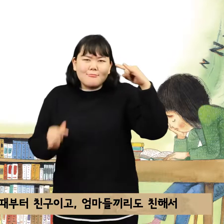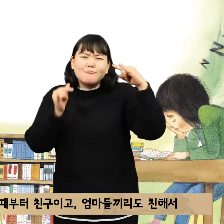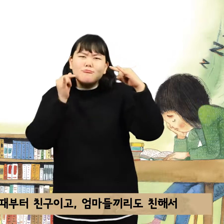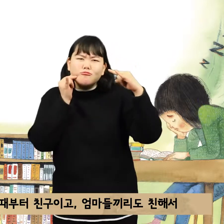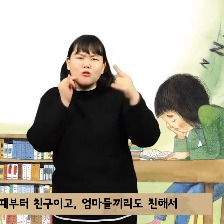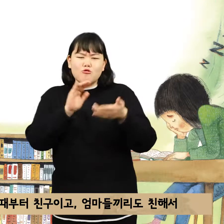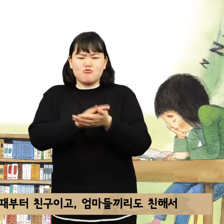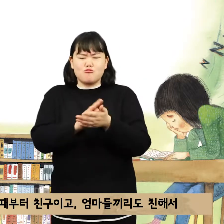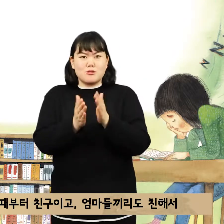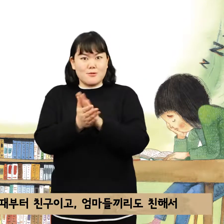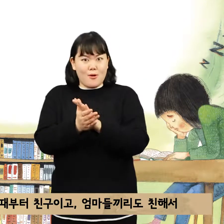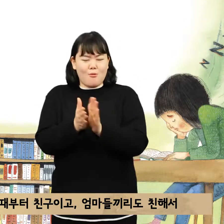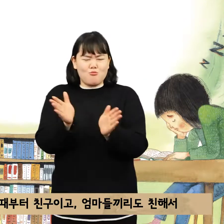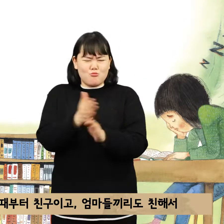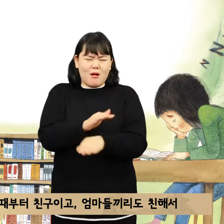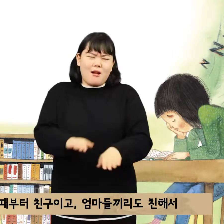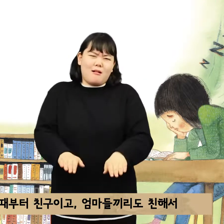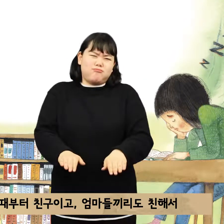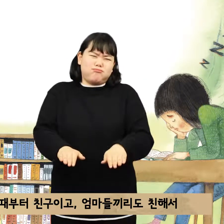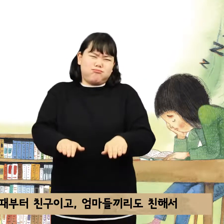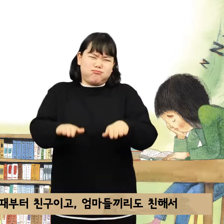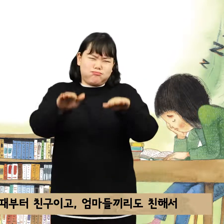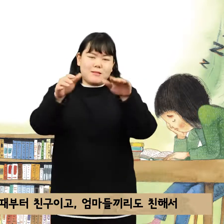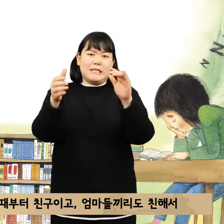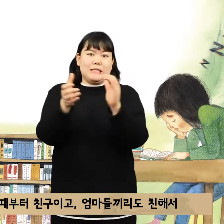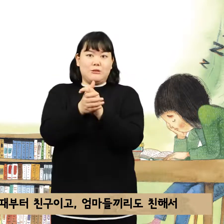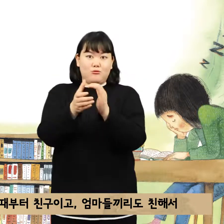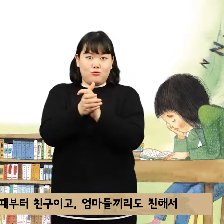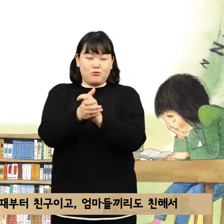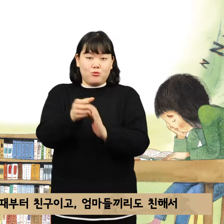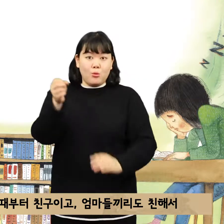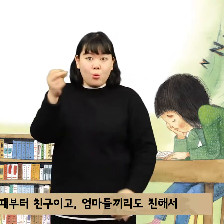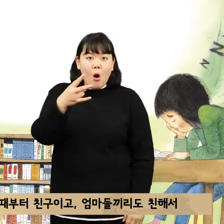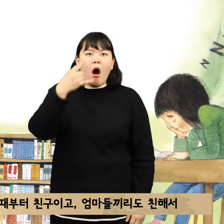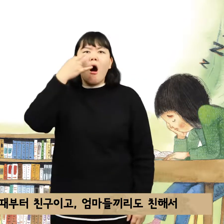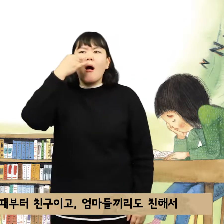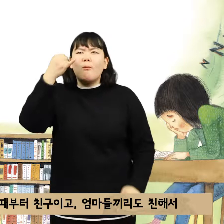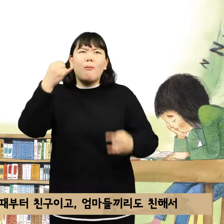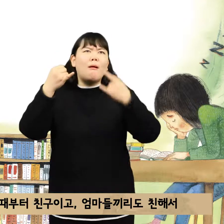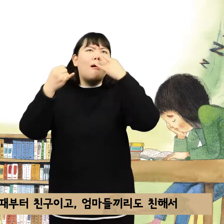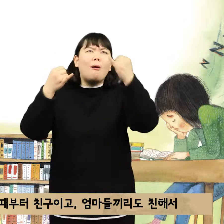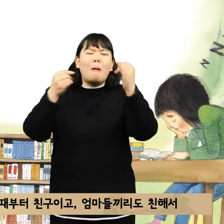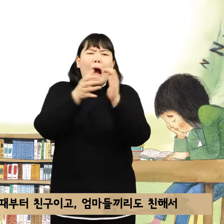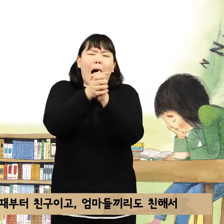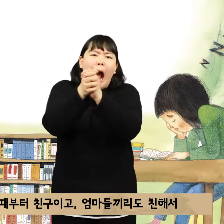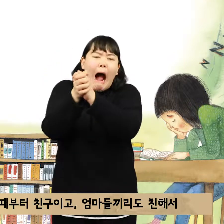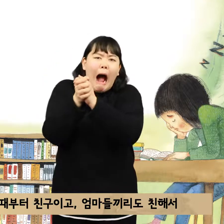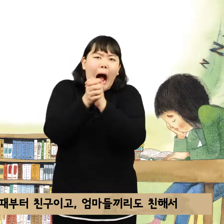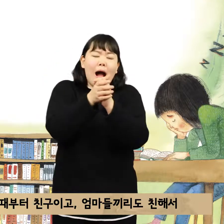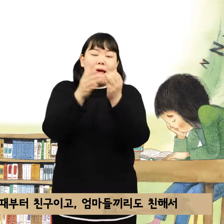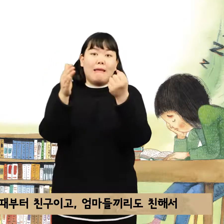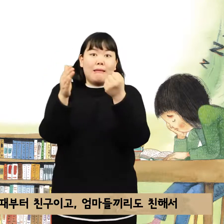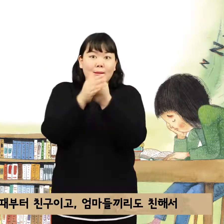재은이는 정민이랑 유치원 때부터 친구이고 엄마들끼리도 친해서